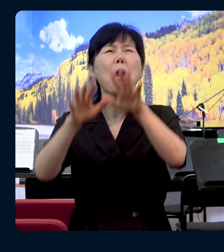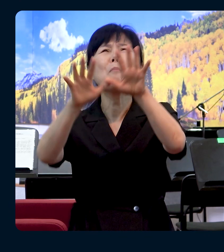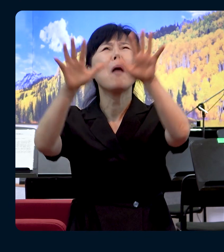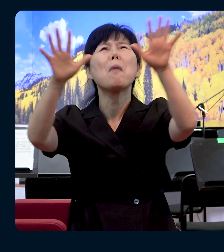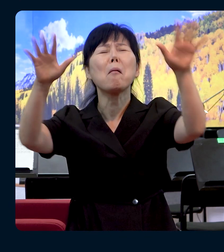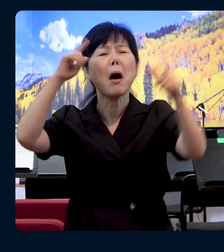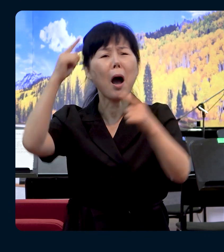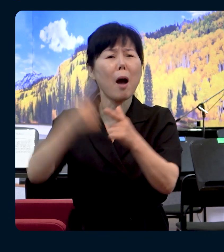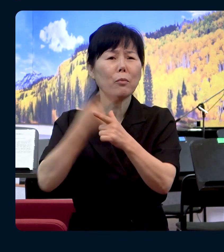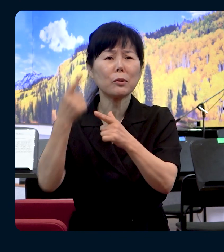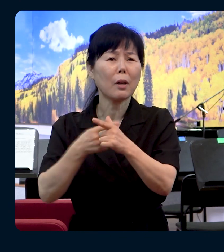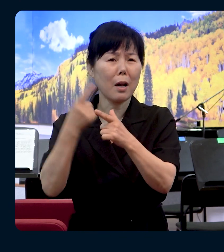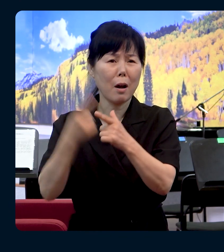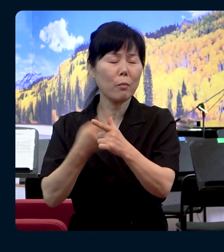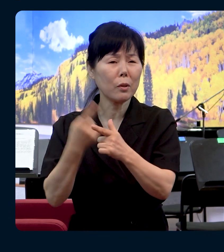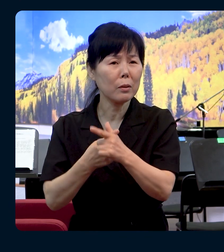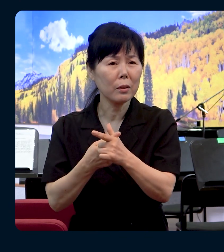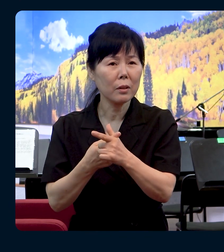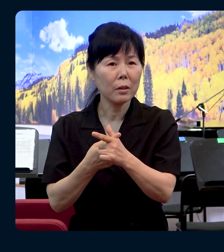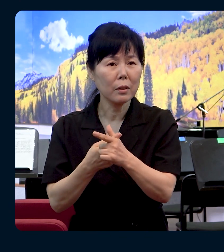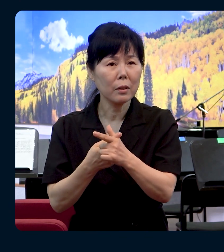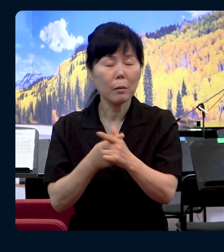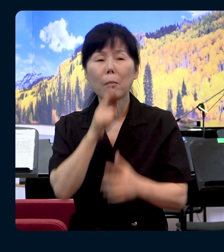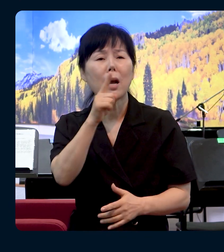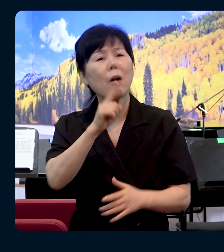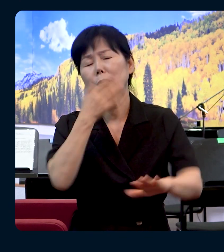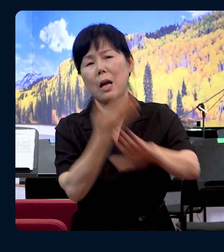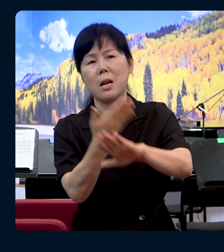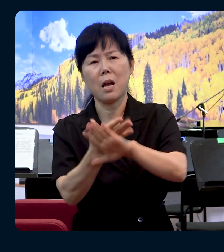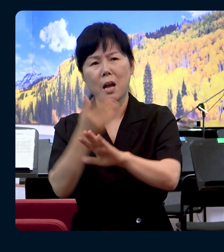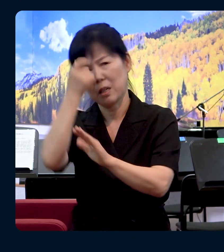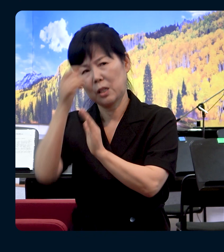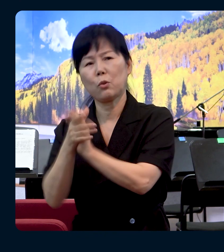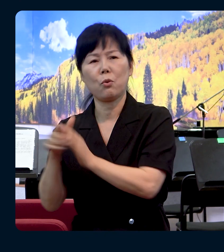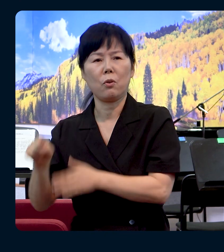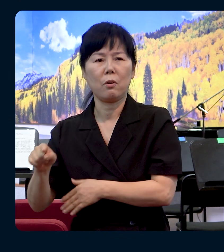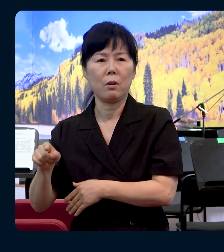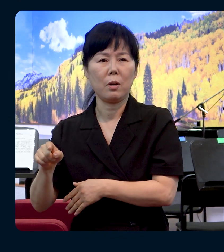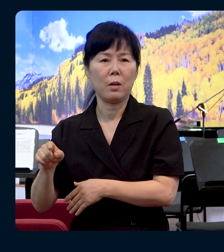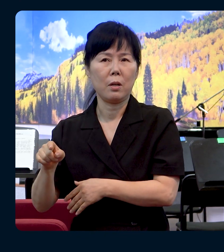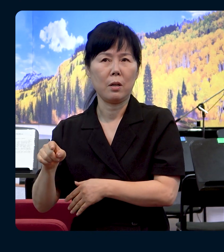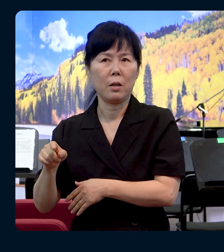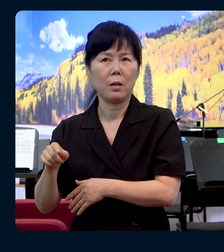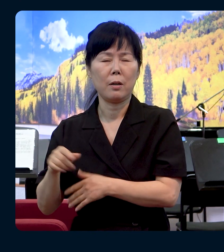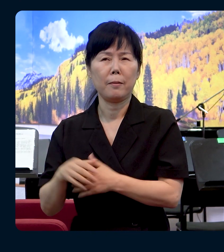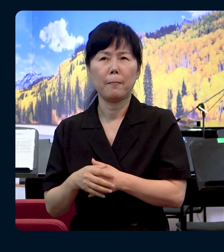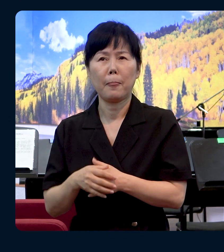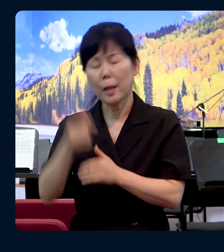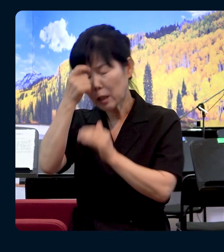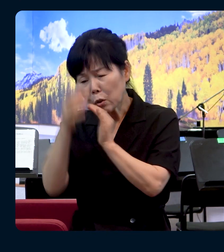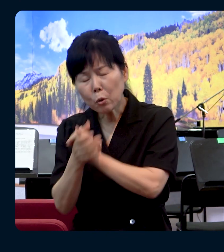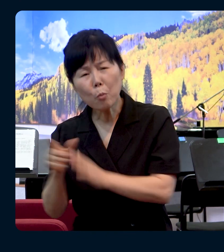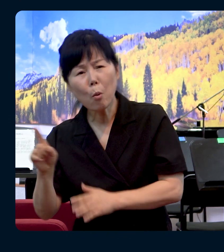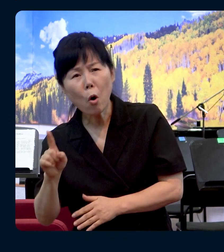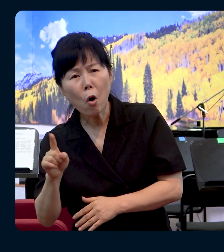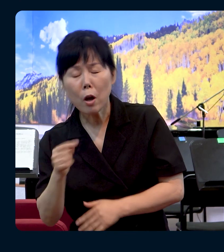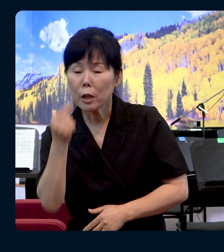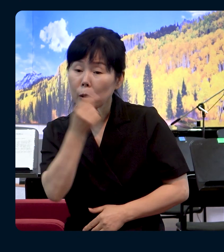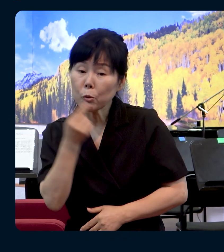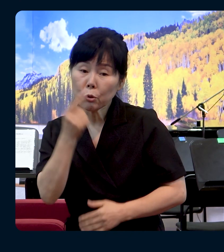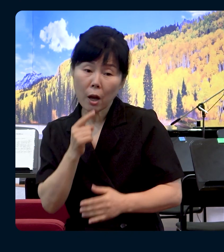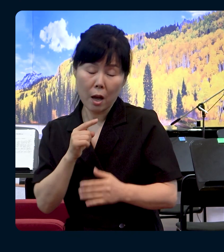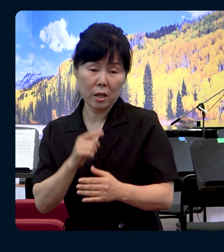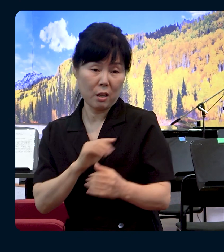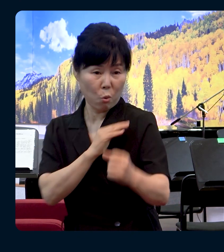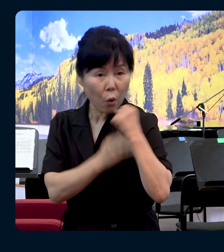그런 언어하고는 차원이 달라요. 이건 그런 언어가 아닙니다. 이것은요, 우리 입술의